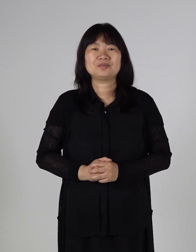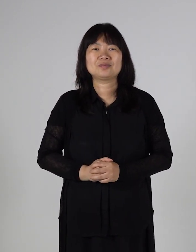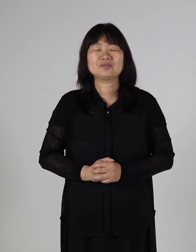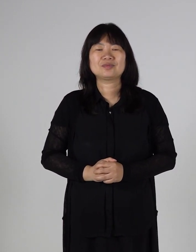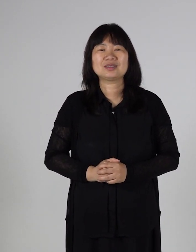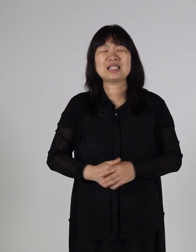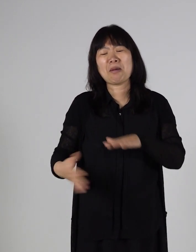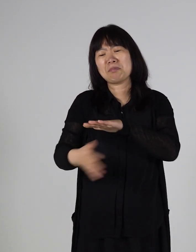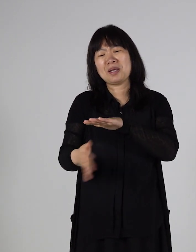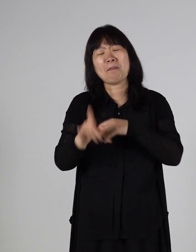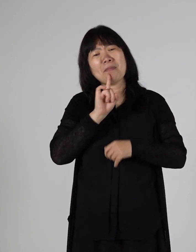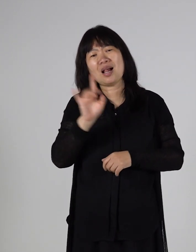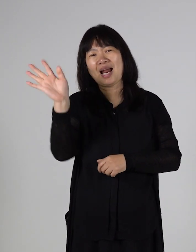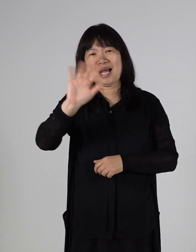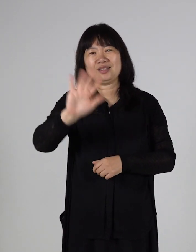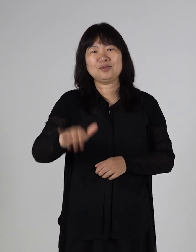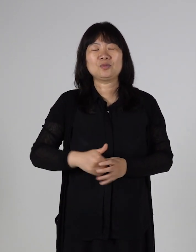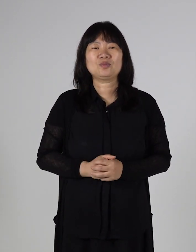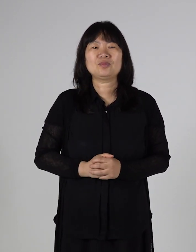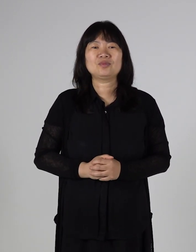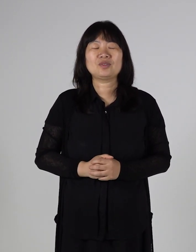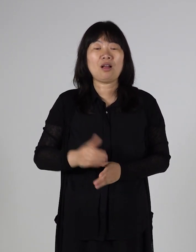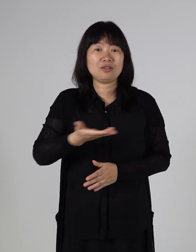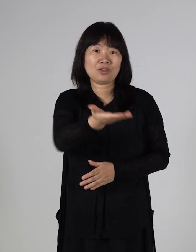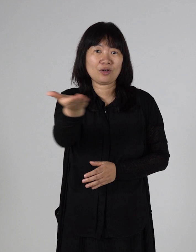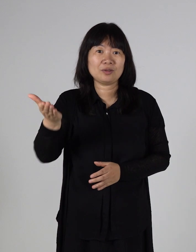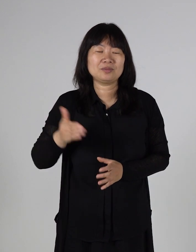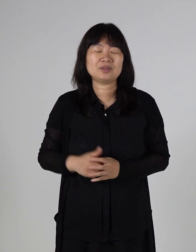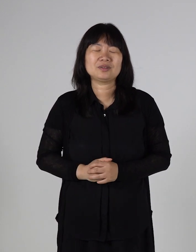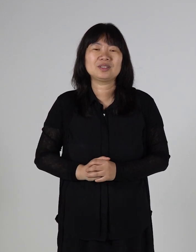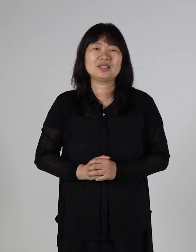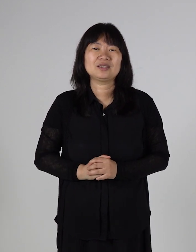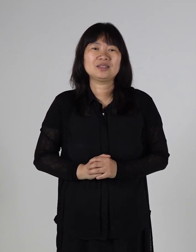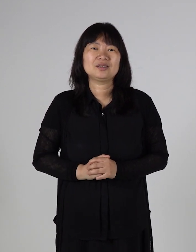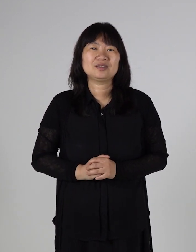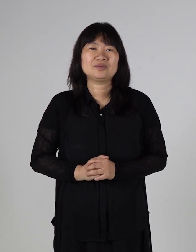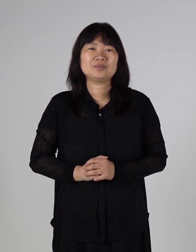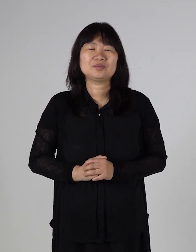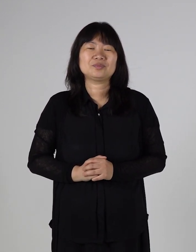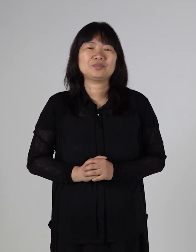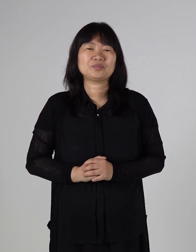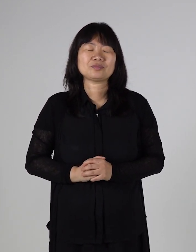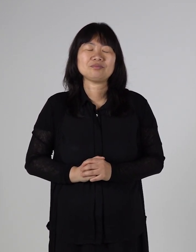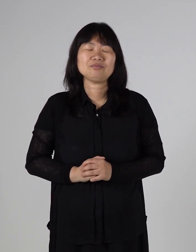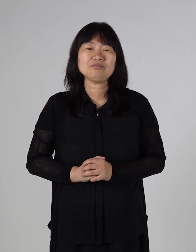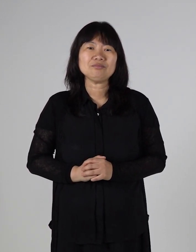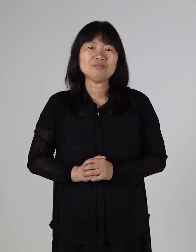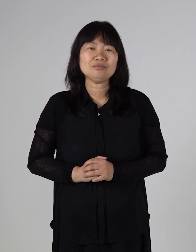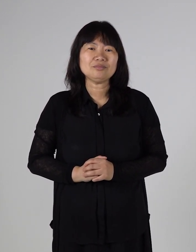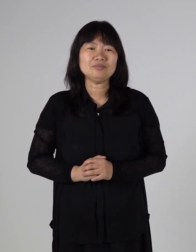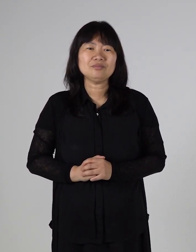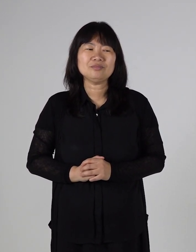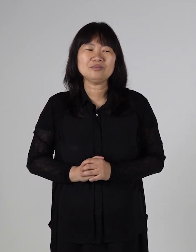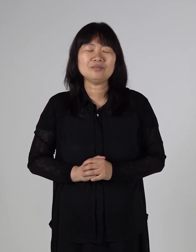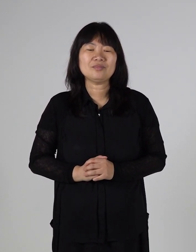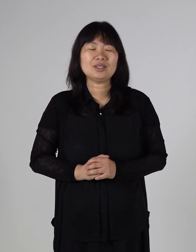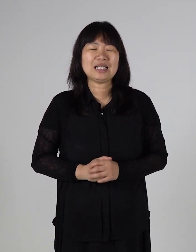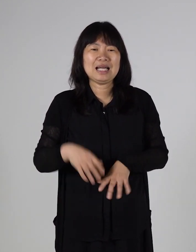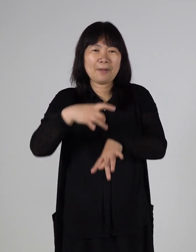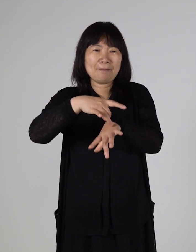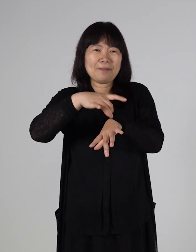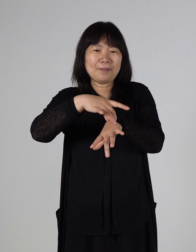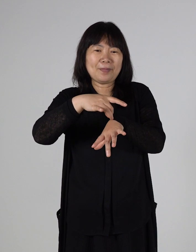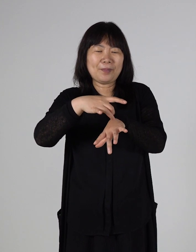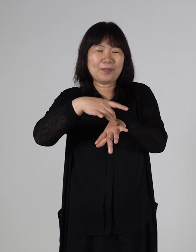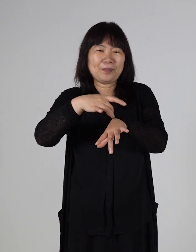빈말이 아니라고요. 빈말이 아니고, 여러분들 그 관절 속썩이까지